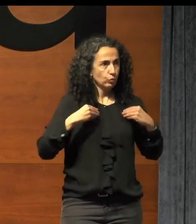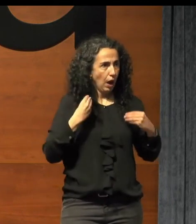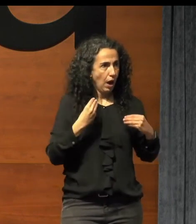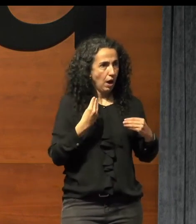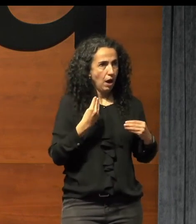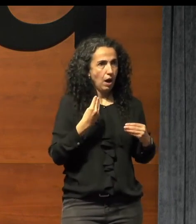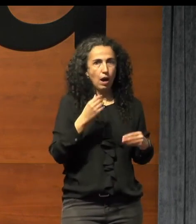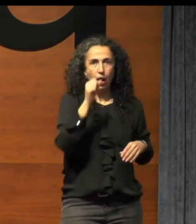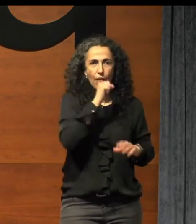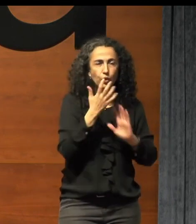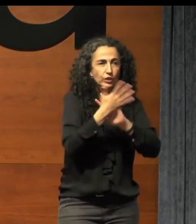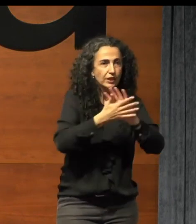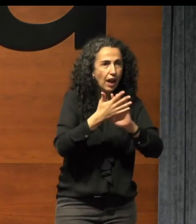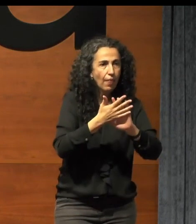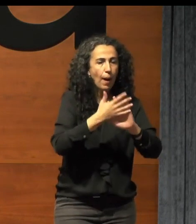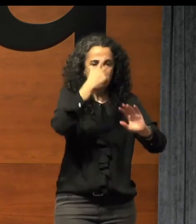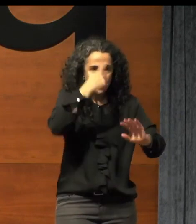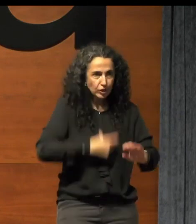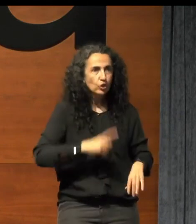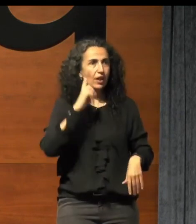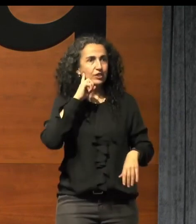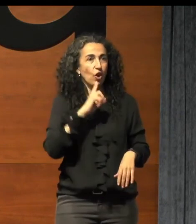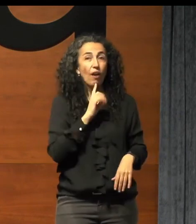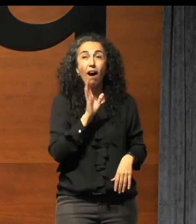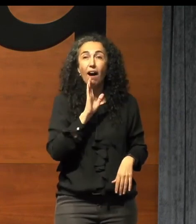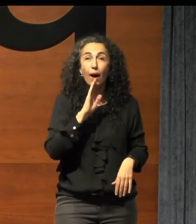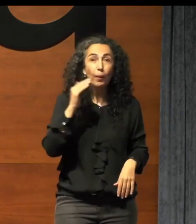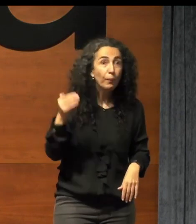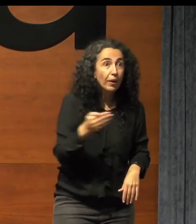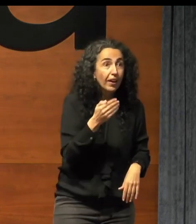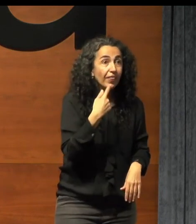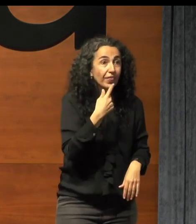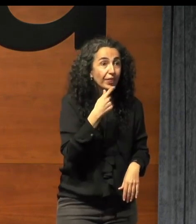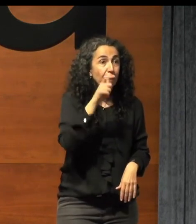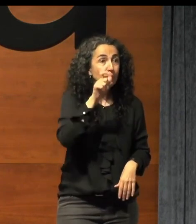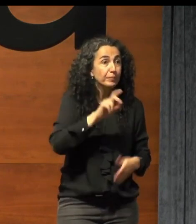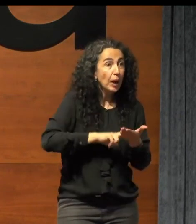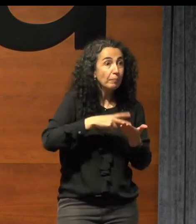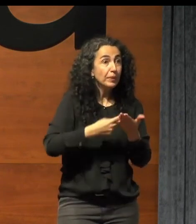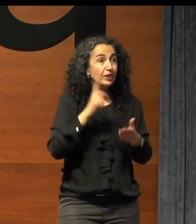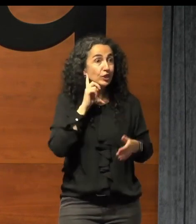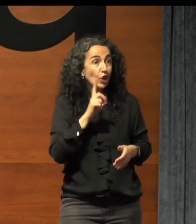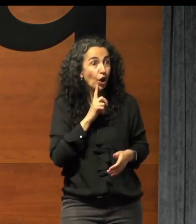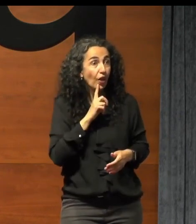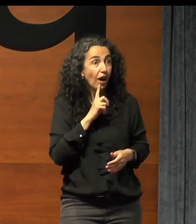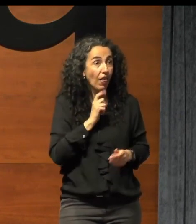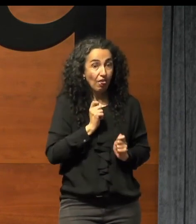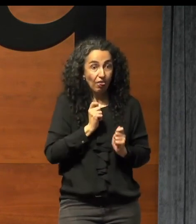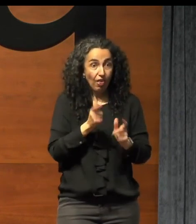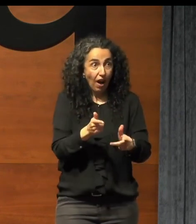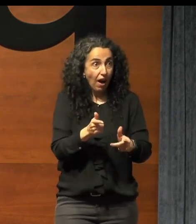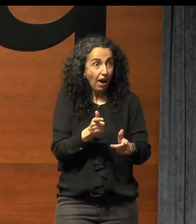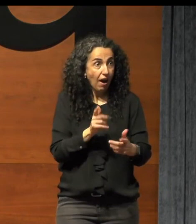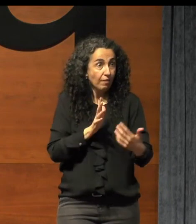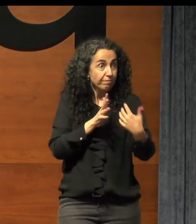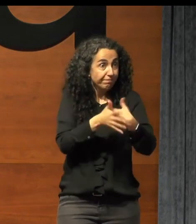Primero, para el disfrute de las personas sordas como tal, y como comentaba Belén, para dar